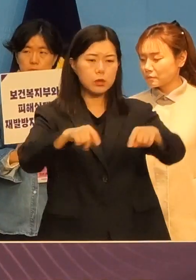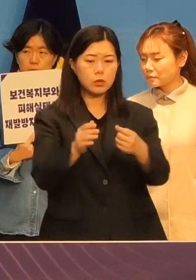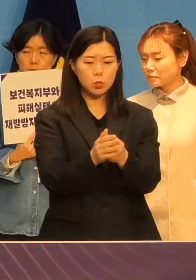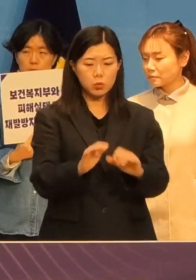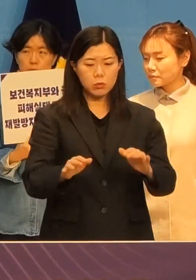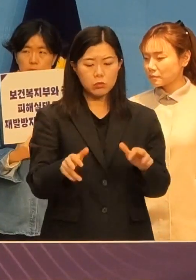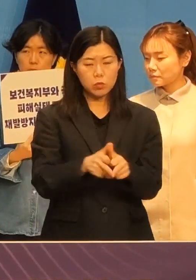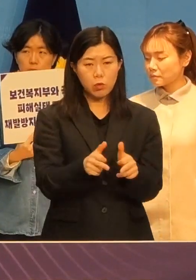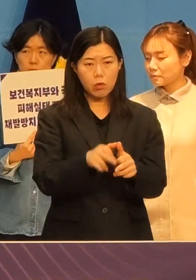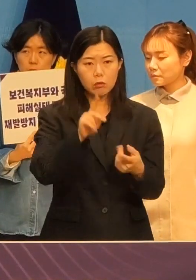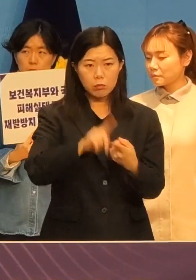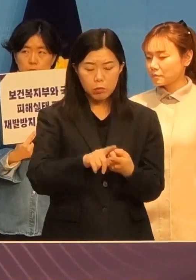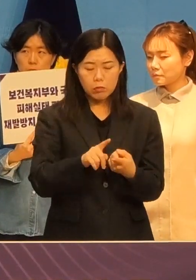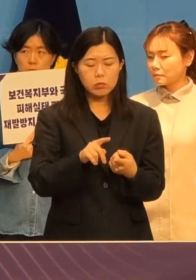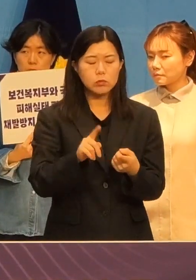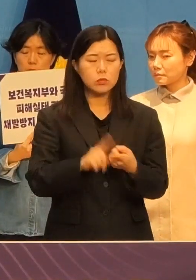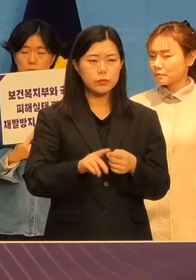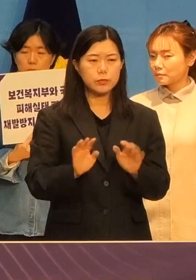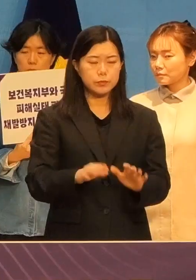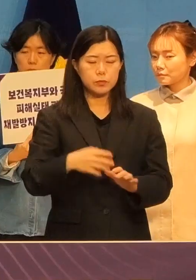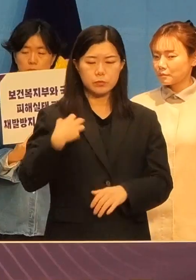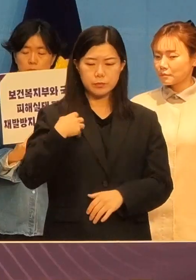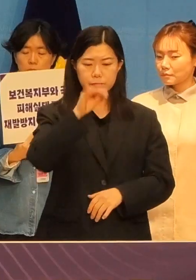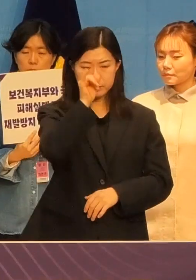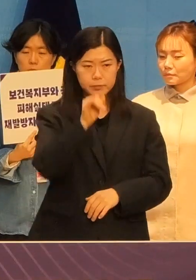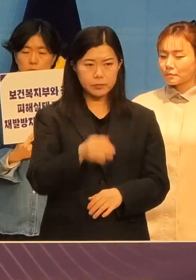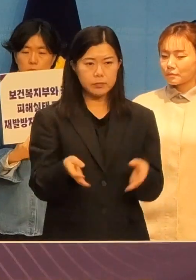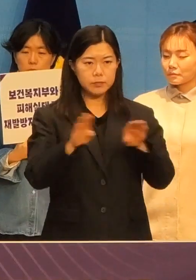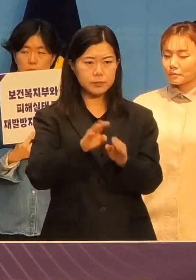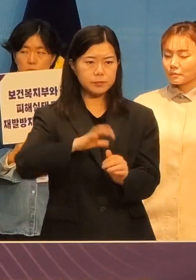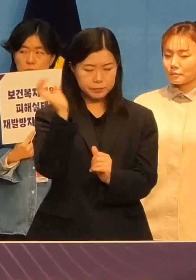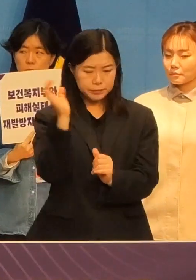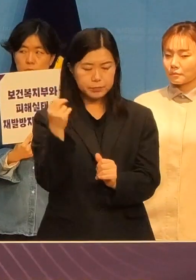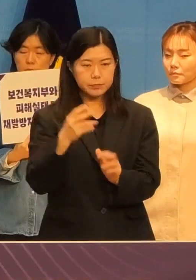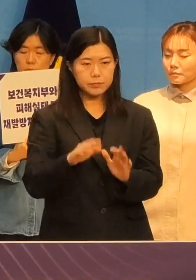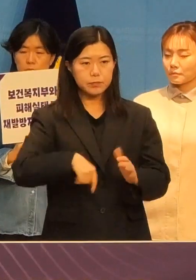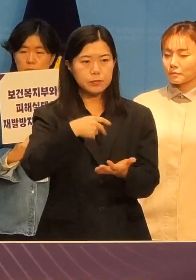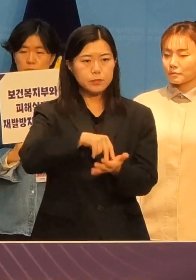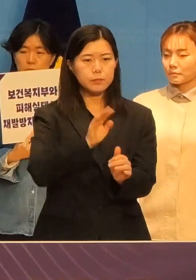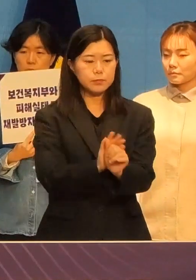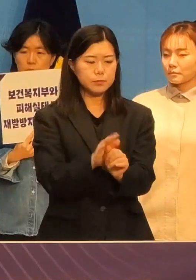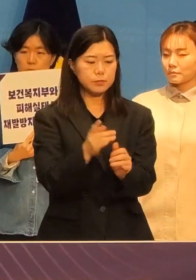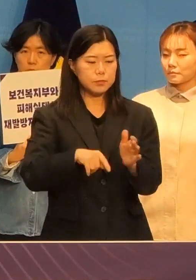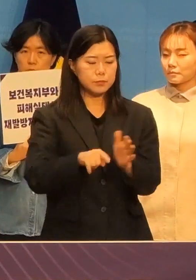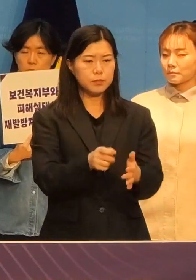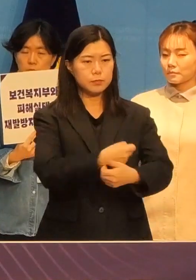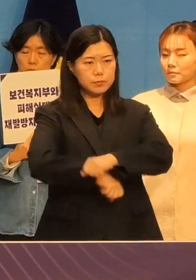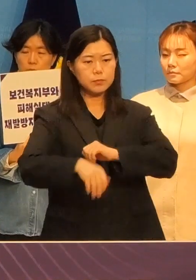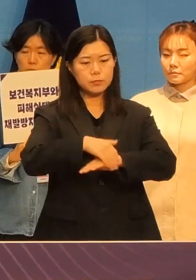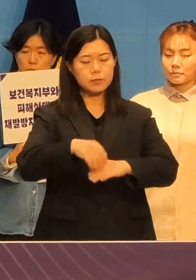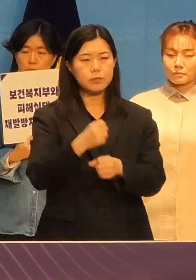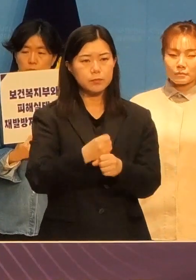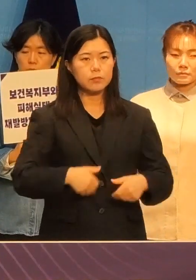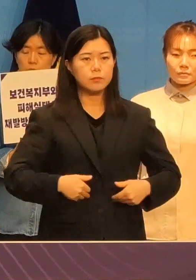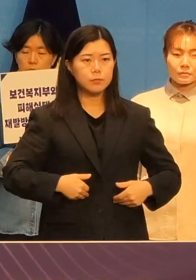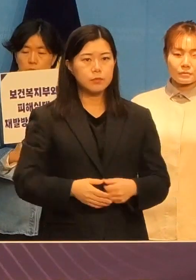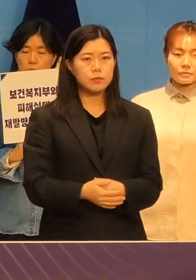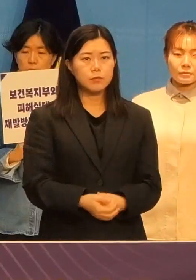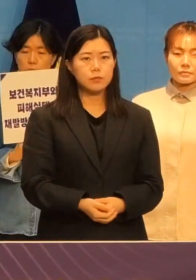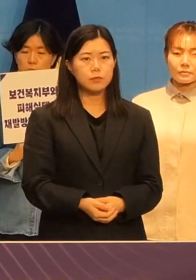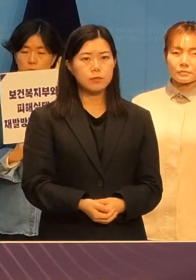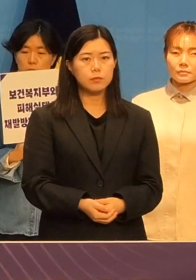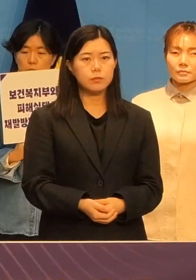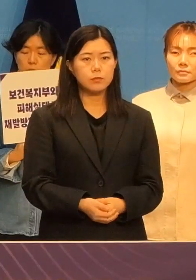침해에 중대한 책임이 있음을 인정하고 탈시설과 자립 지원을 위한 적극적인 계획을 수립해야 합니다.